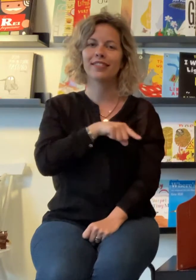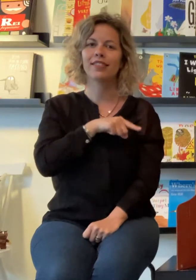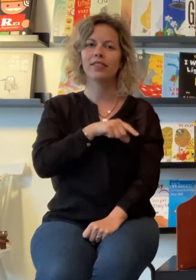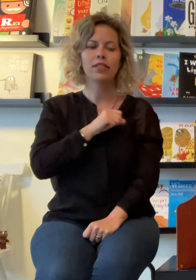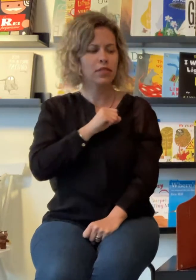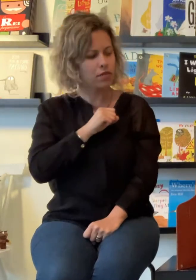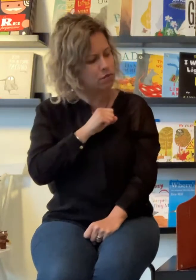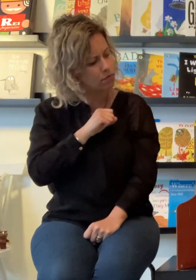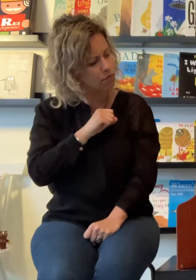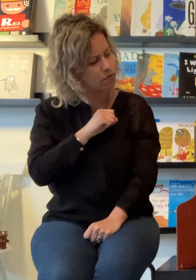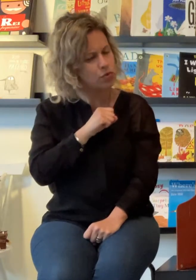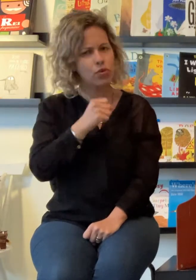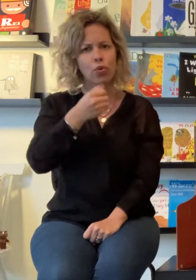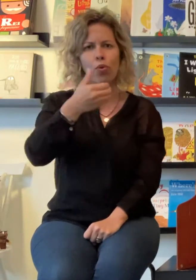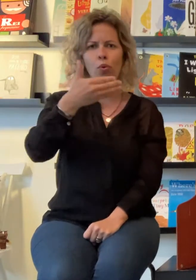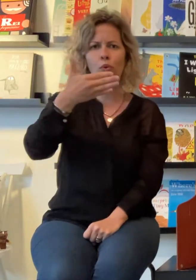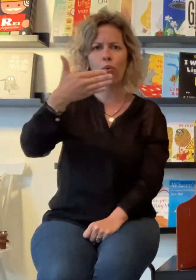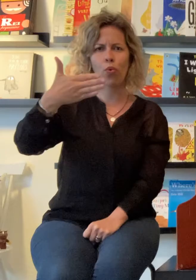Estes são